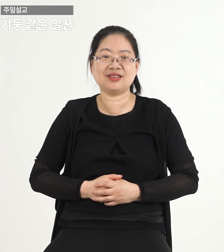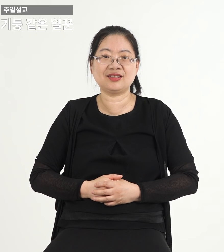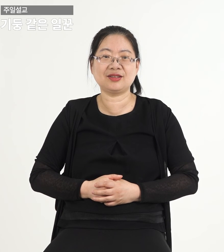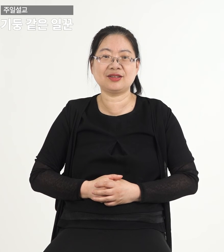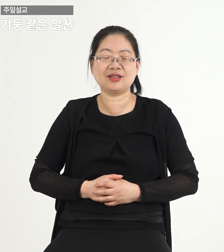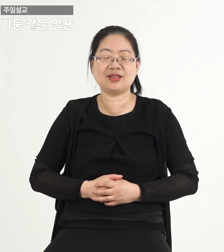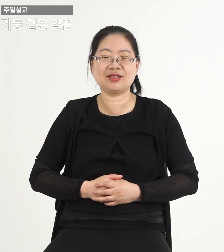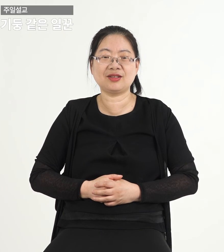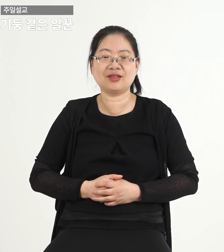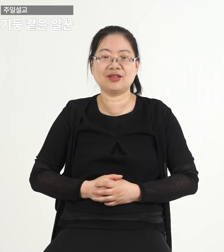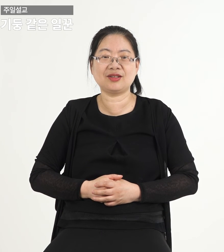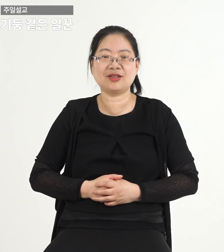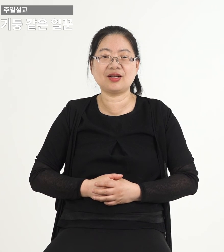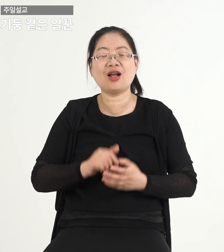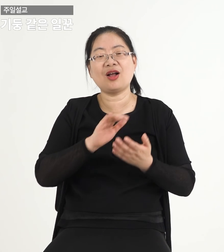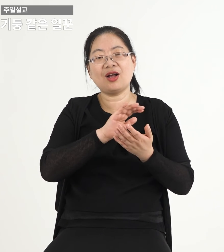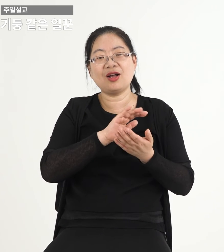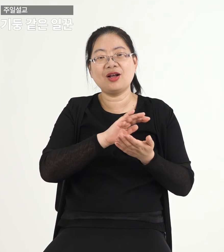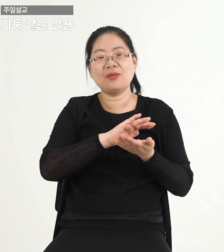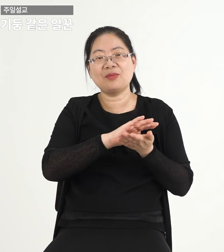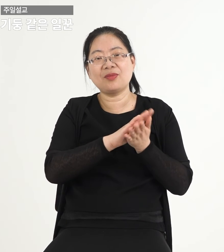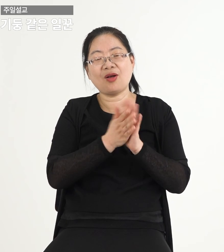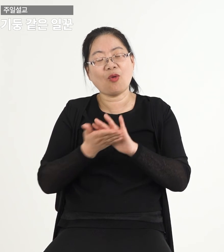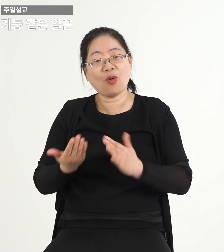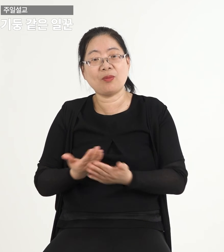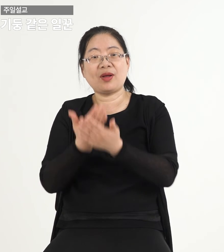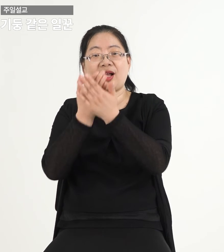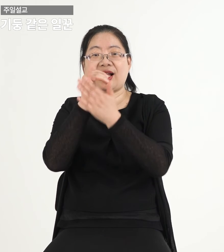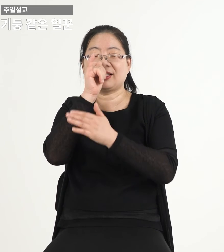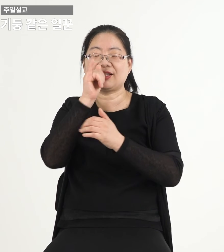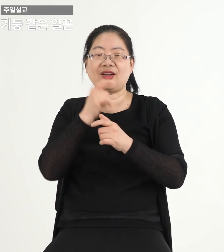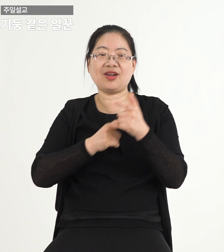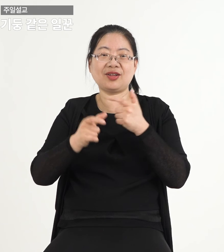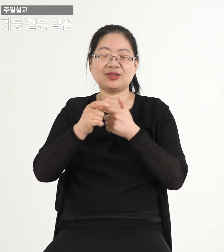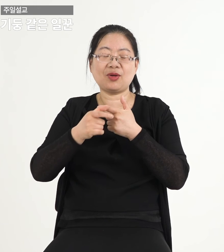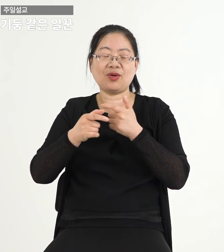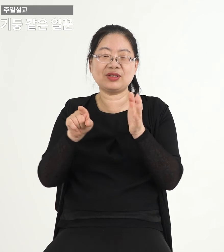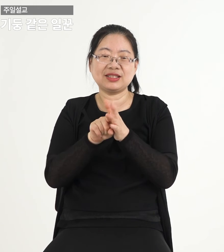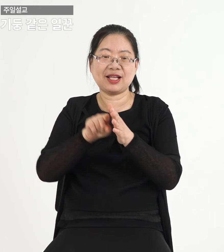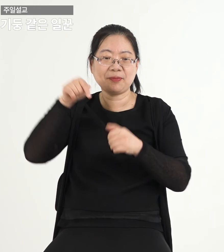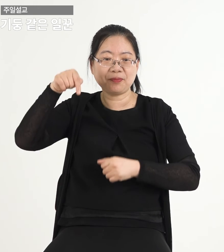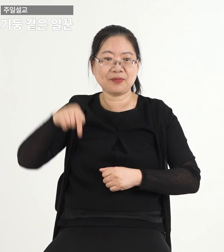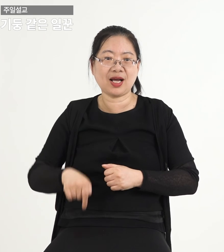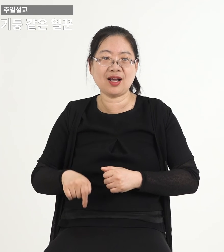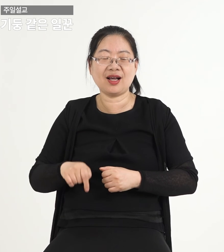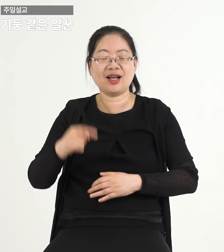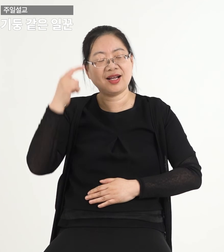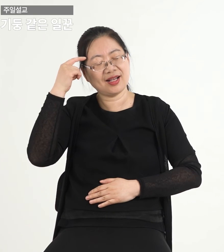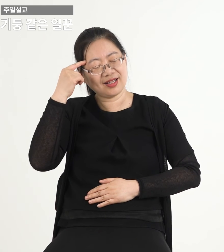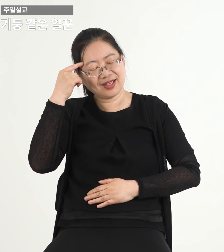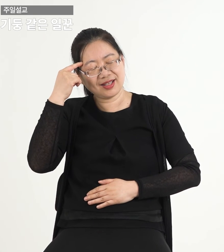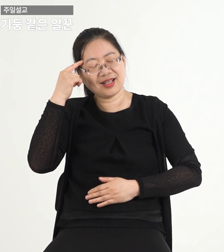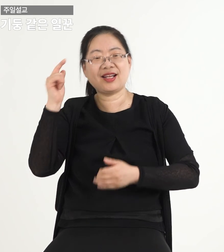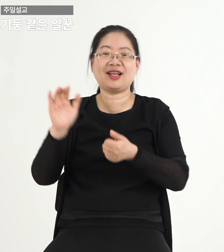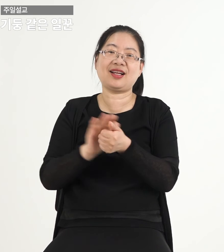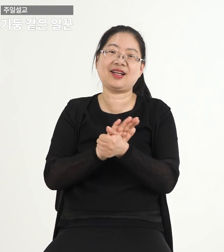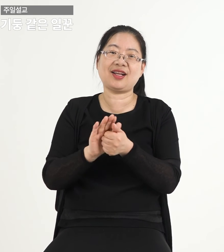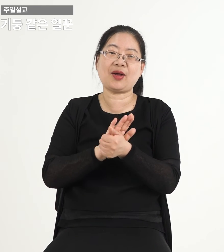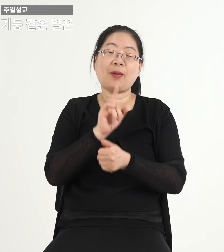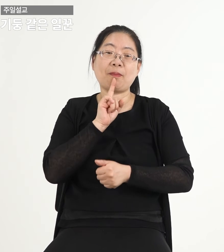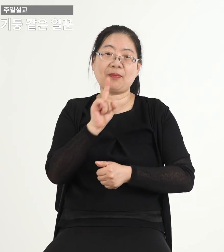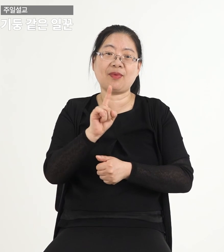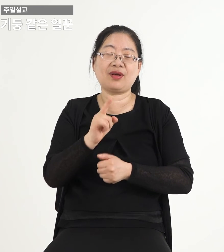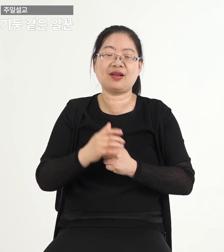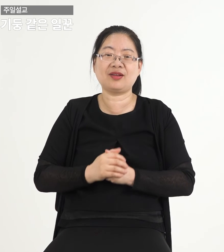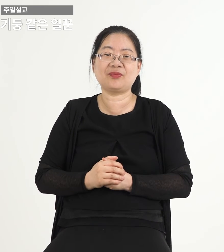변질이 된 게 아니라 변화가 됐어요. 변화가. 더 깊어지고 사력 있게